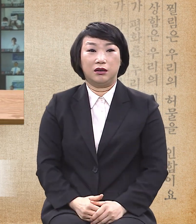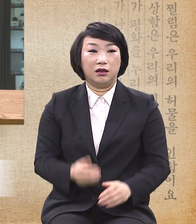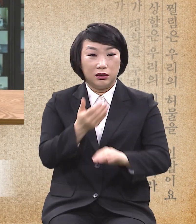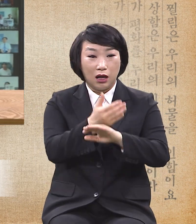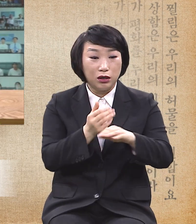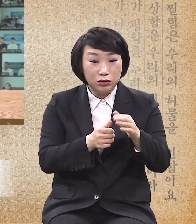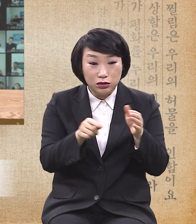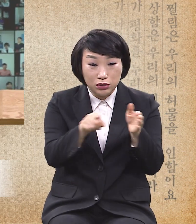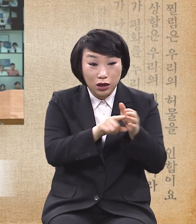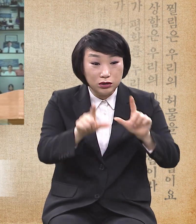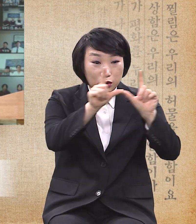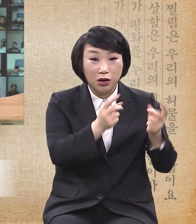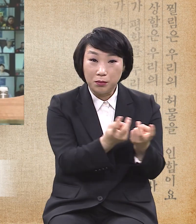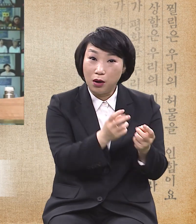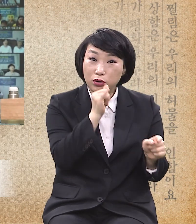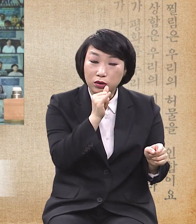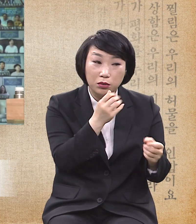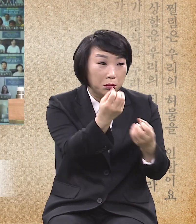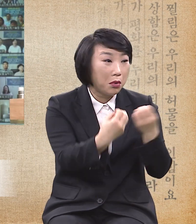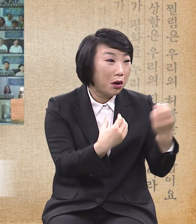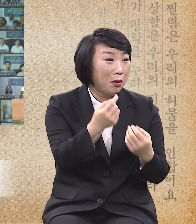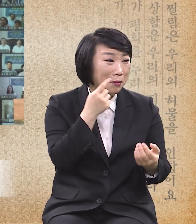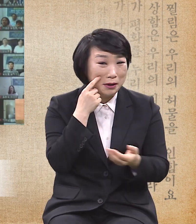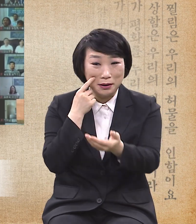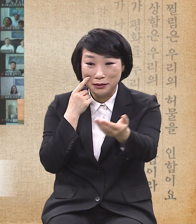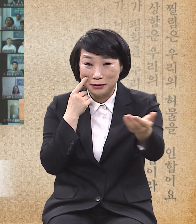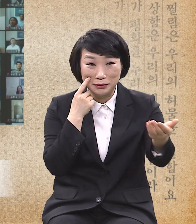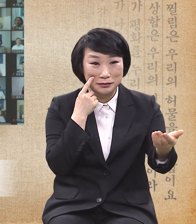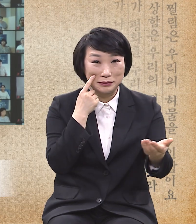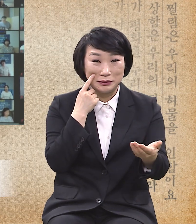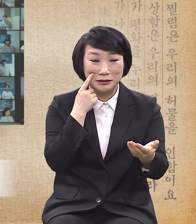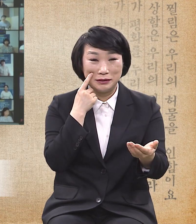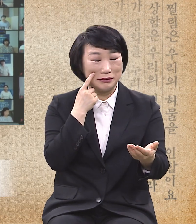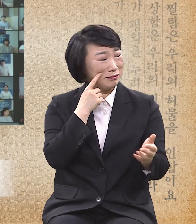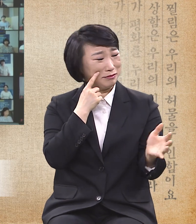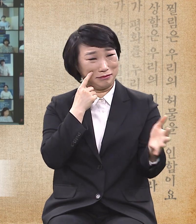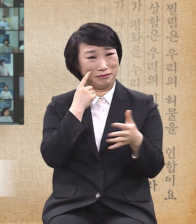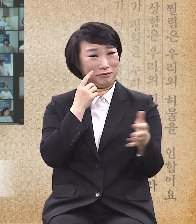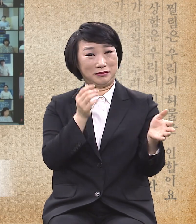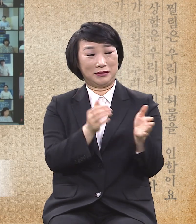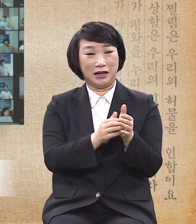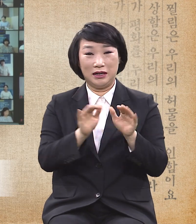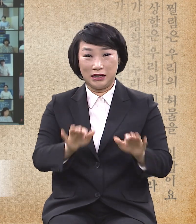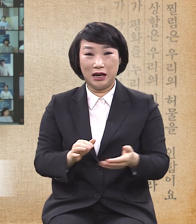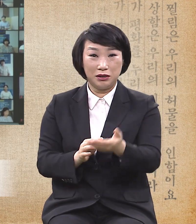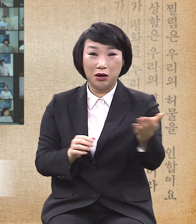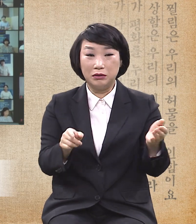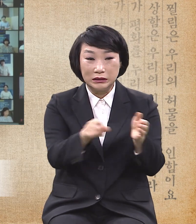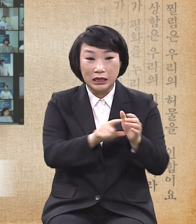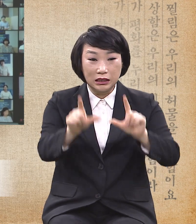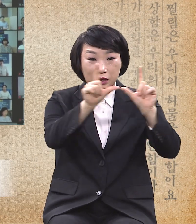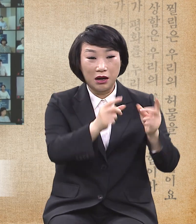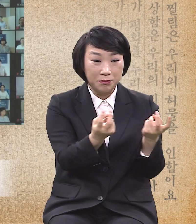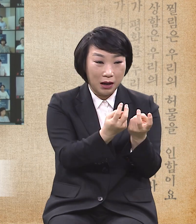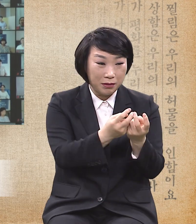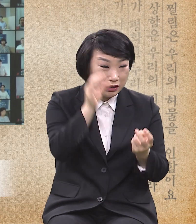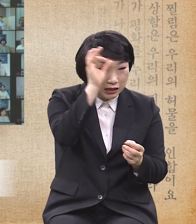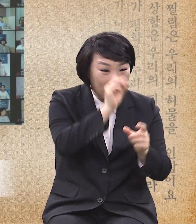다른 신앙생활에 수단이 있으면 한번 나눠보세요. 응? 신앙생활을 수단 부리면